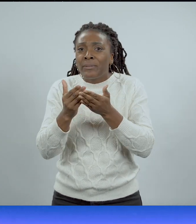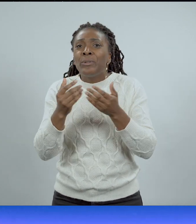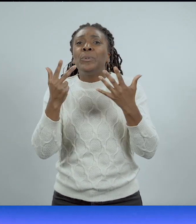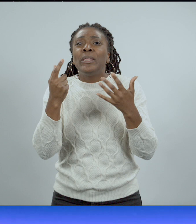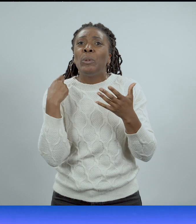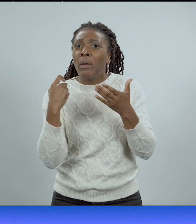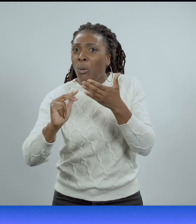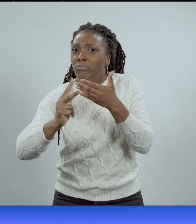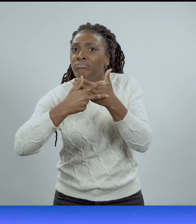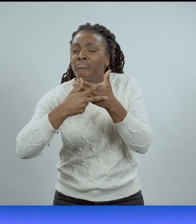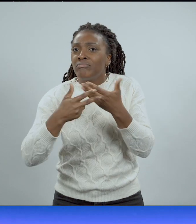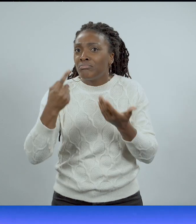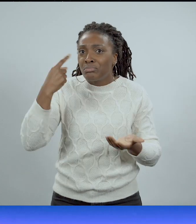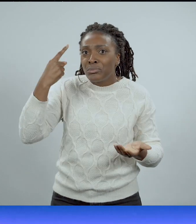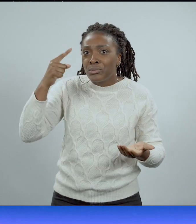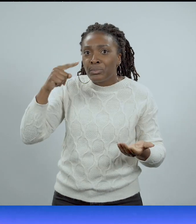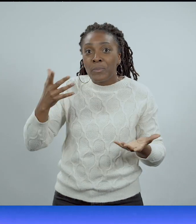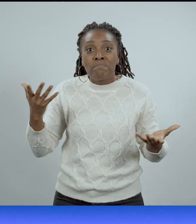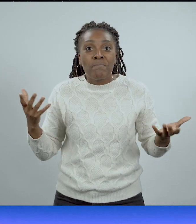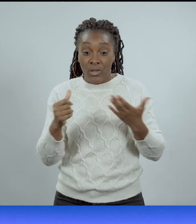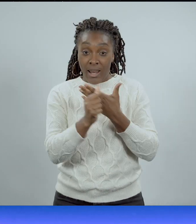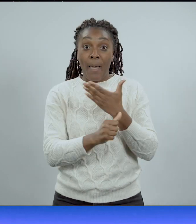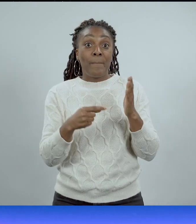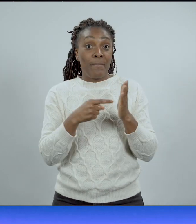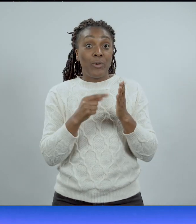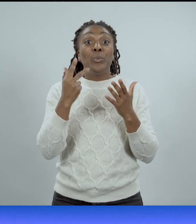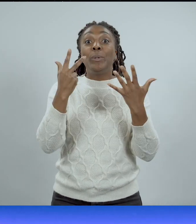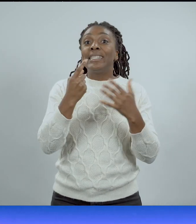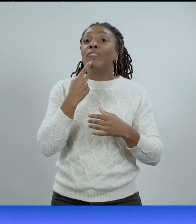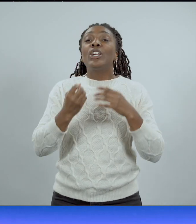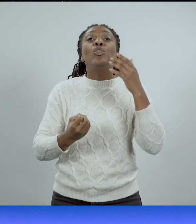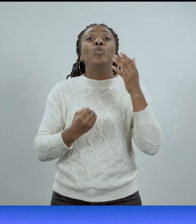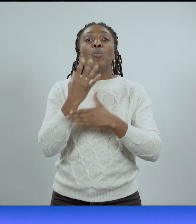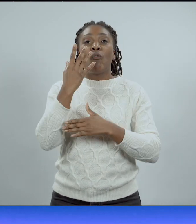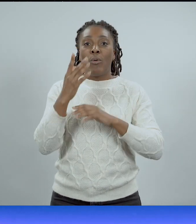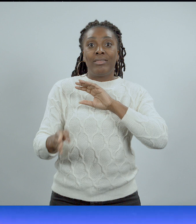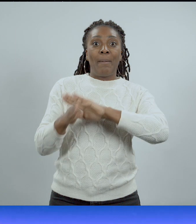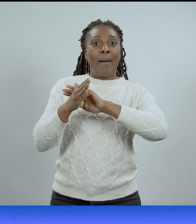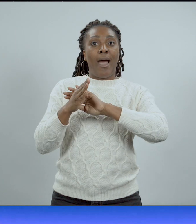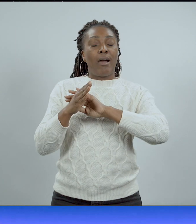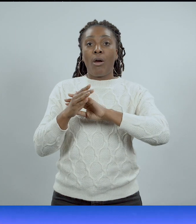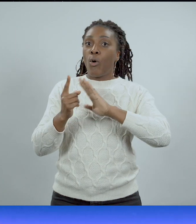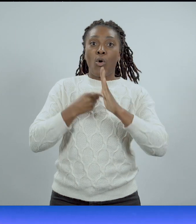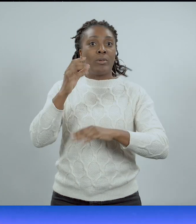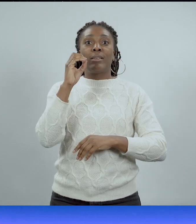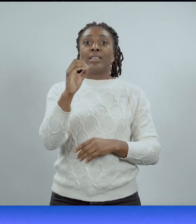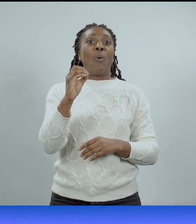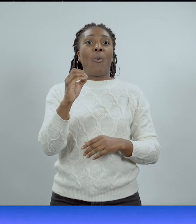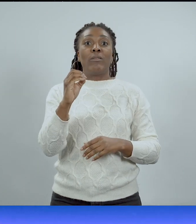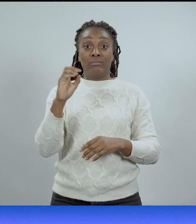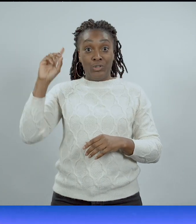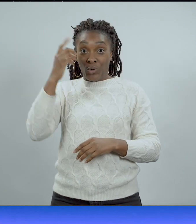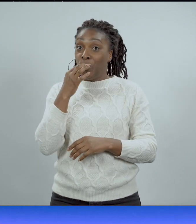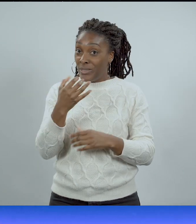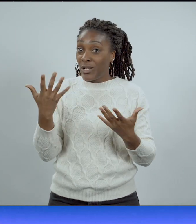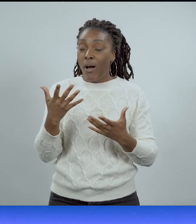le canoë, il y a le chiffre 8. Et le 8, dans la parole de Dieu, représente les nouveaux départs, le nouveau commencement. Et